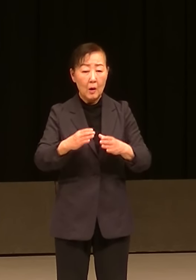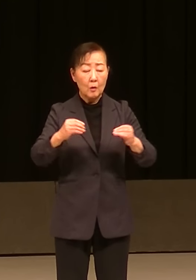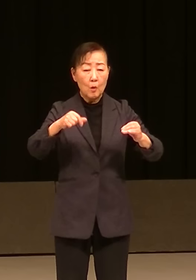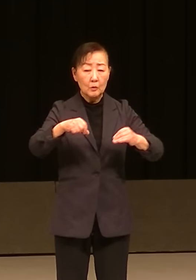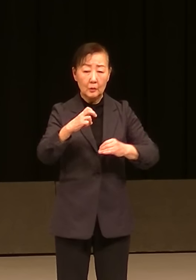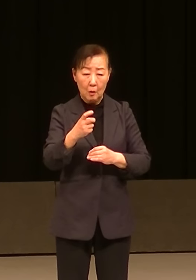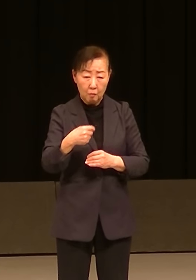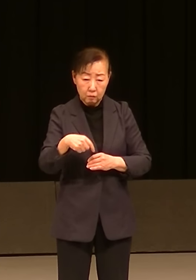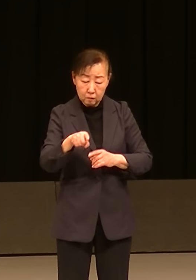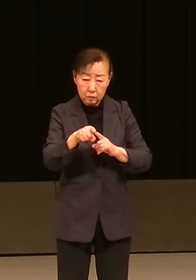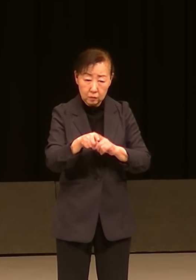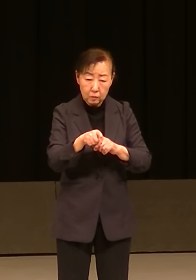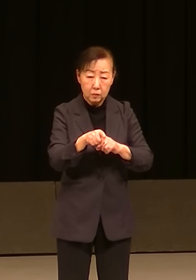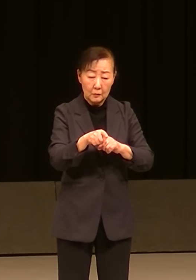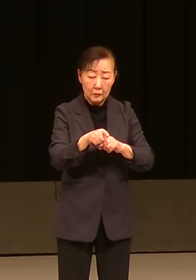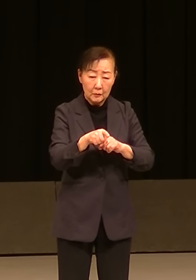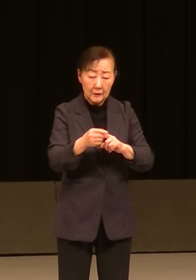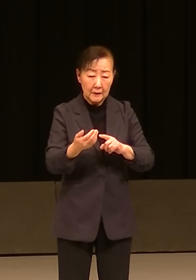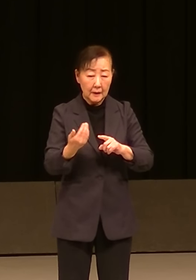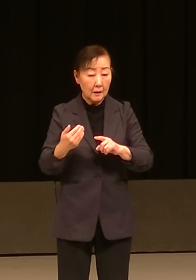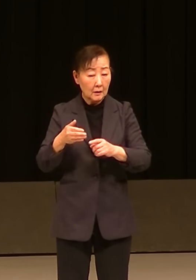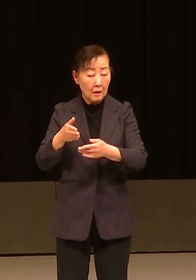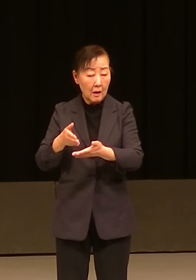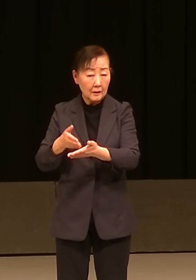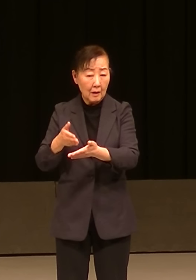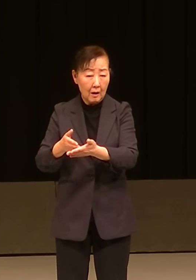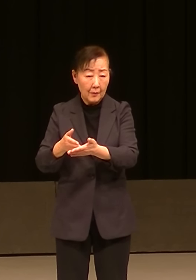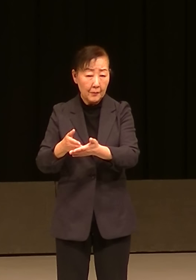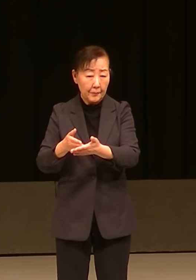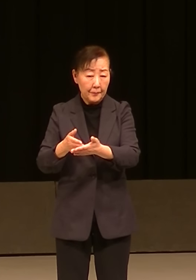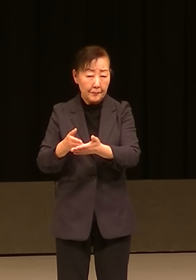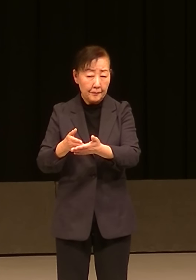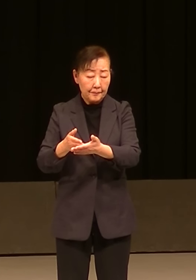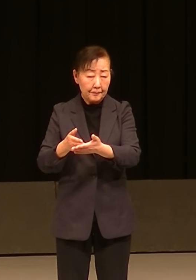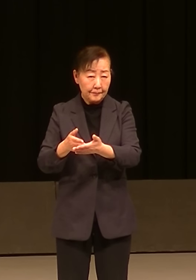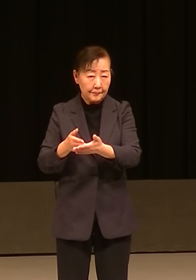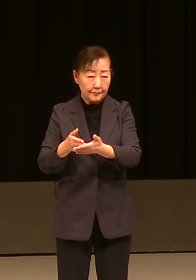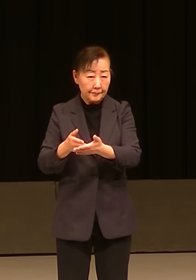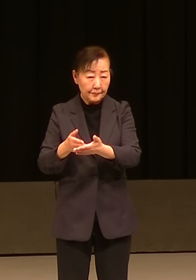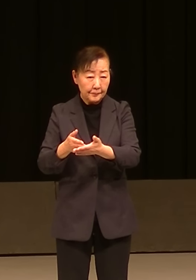およびそれのに先立って彼が書きました、